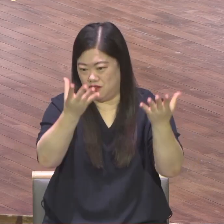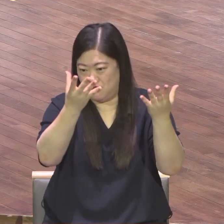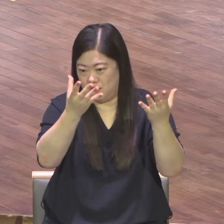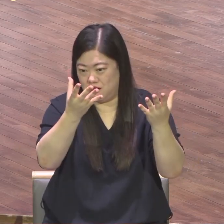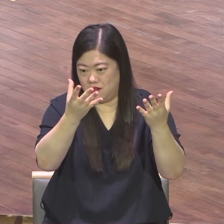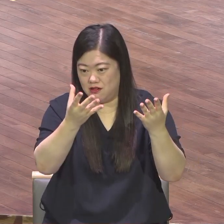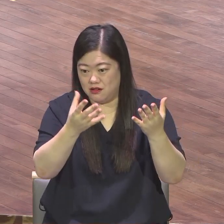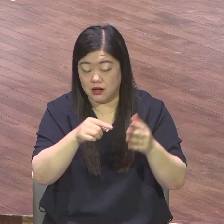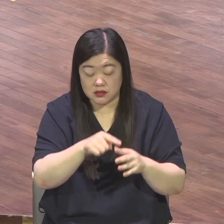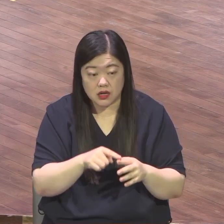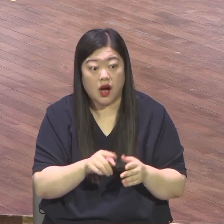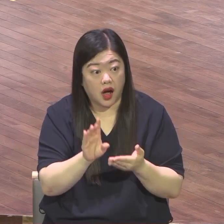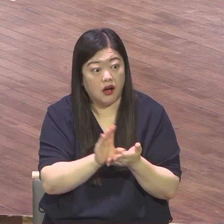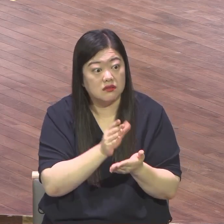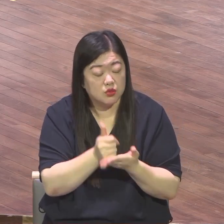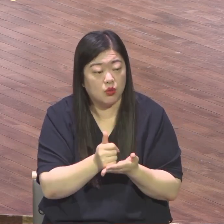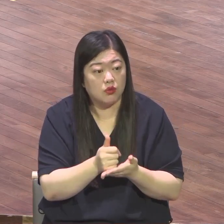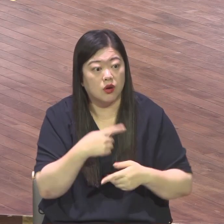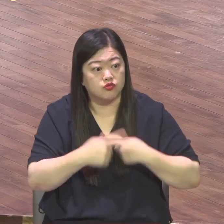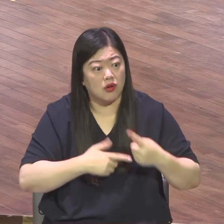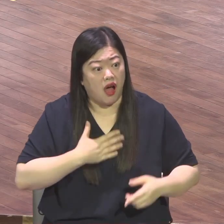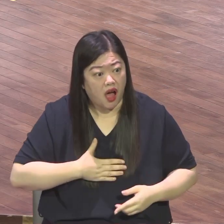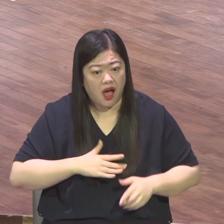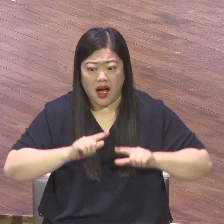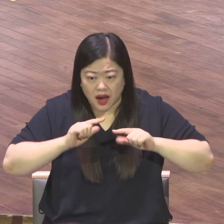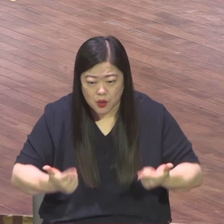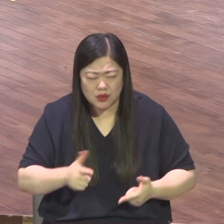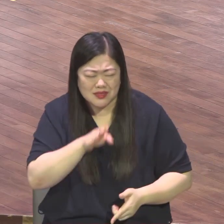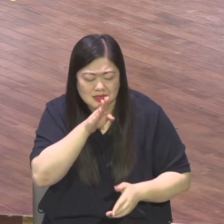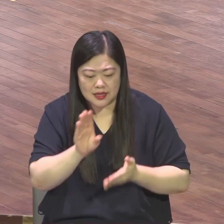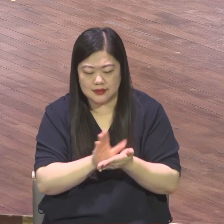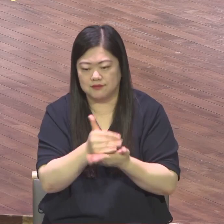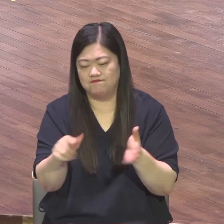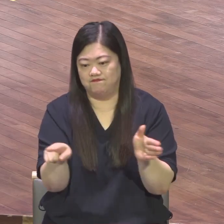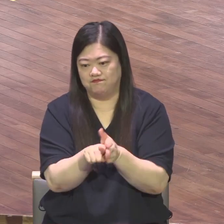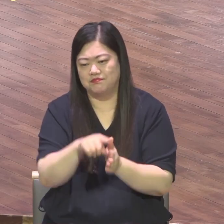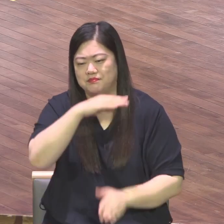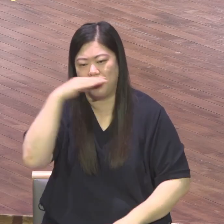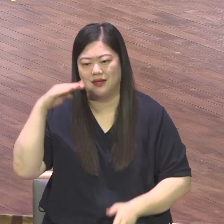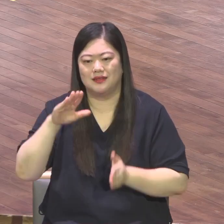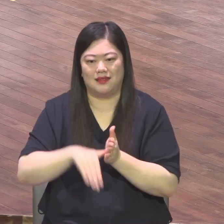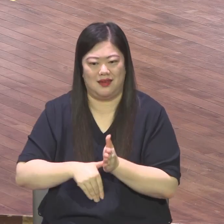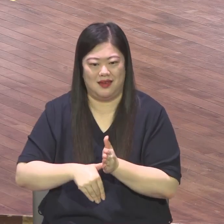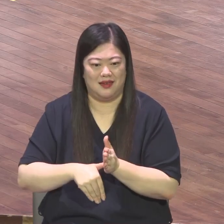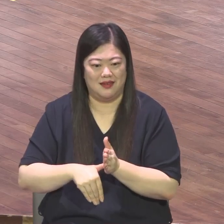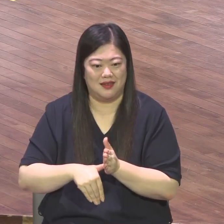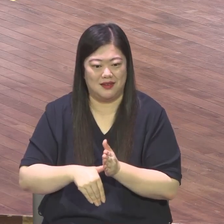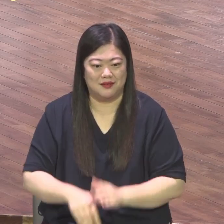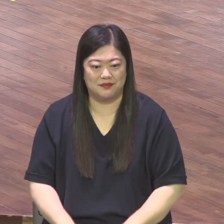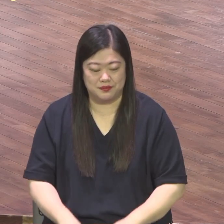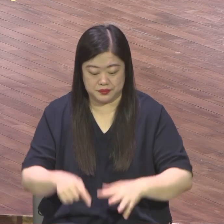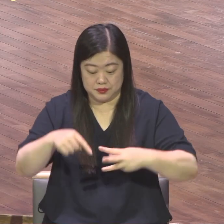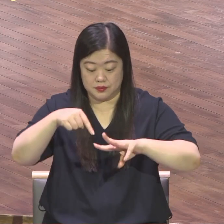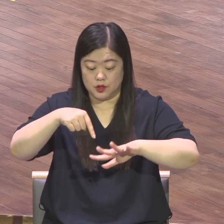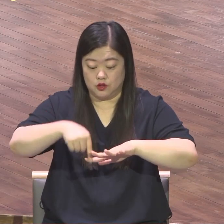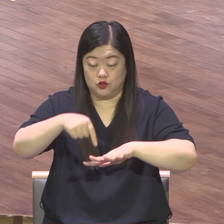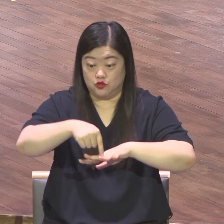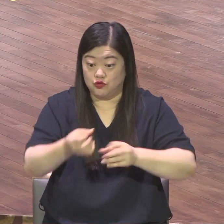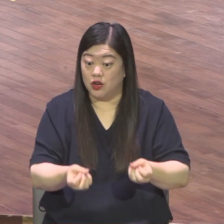신앙생활이라. 이것을 기념하라고 유월절 이 절기를 지키도록 하신